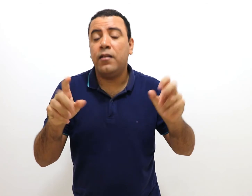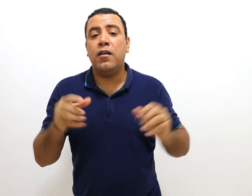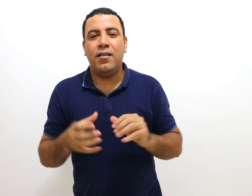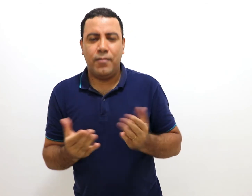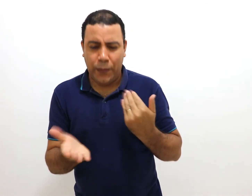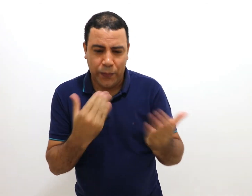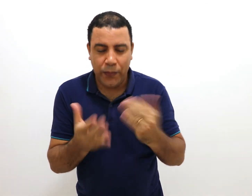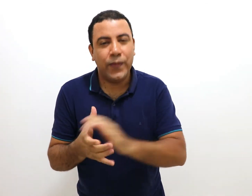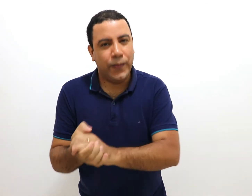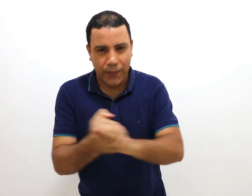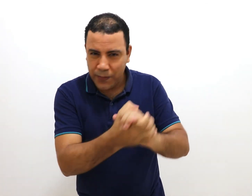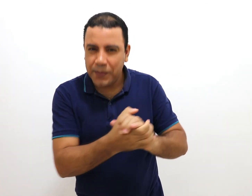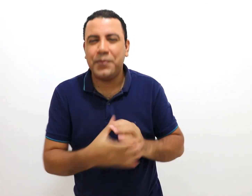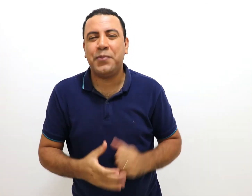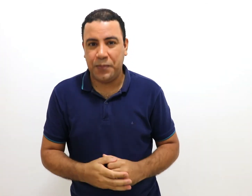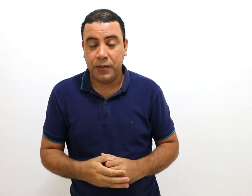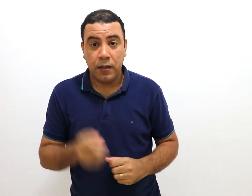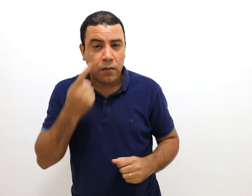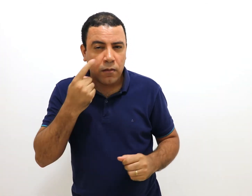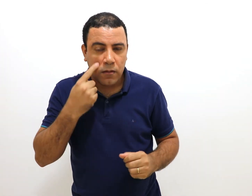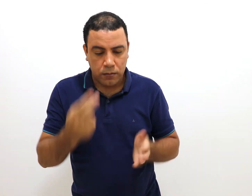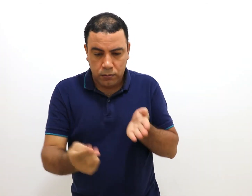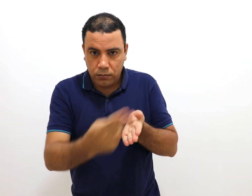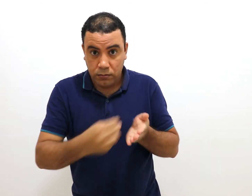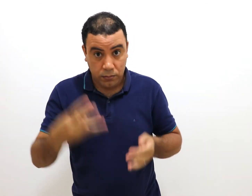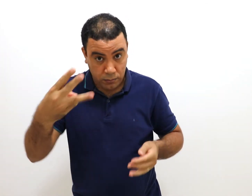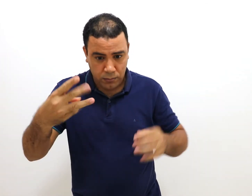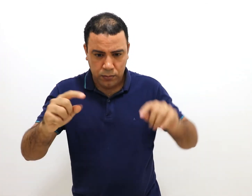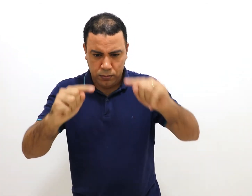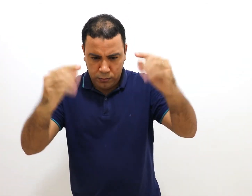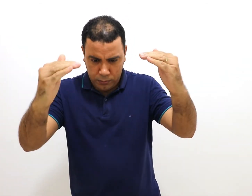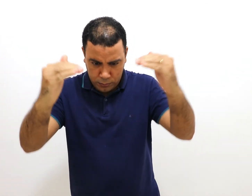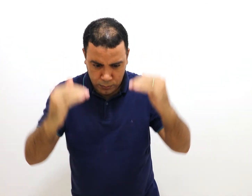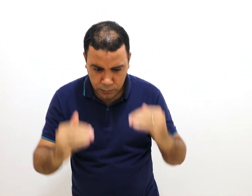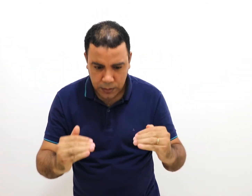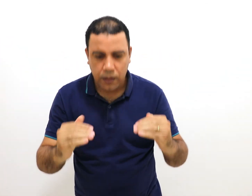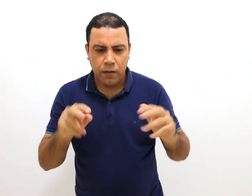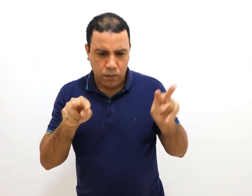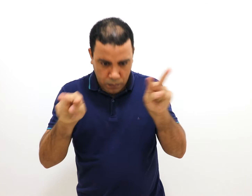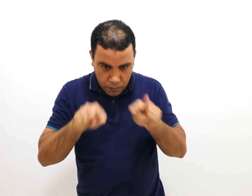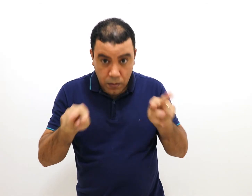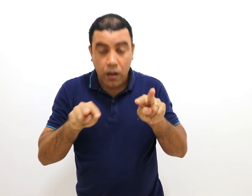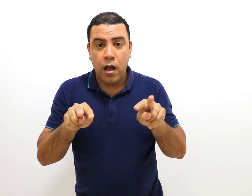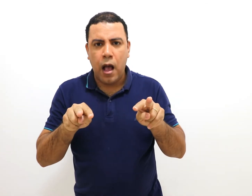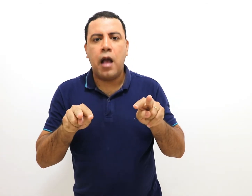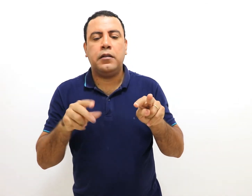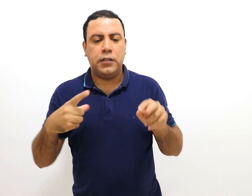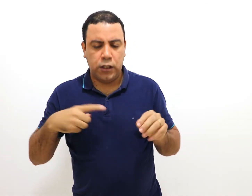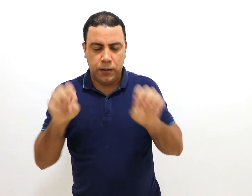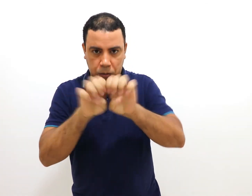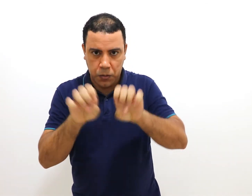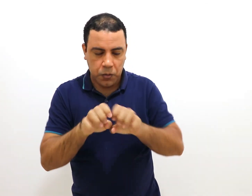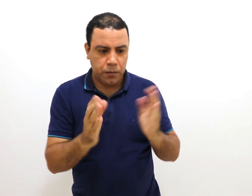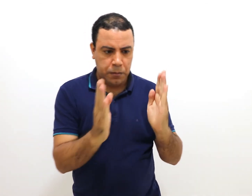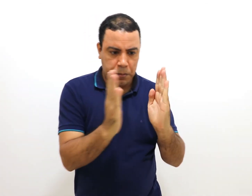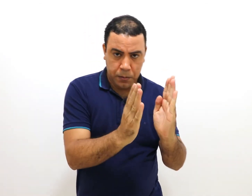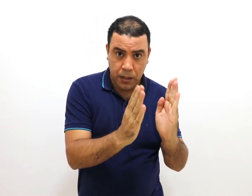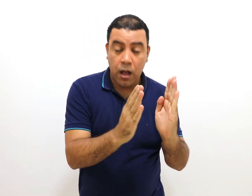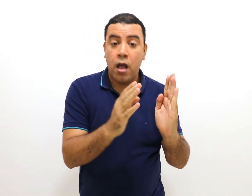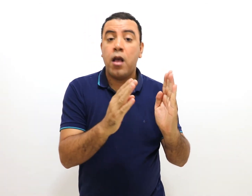conversação e cumprimentos. Na figura 3, visualizamos a estrutura das figuras, retratando uma situação